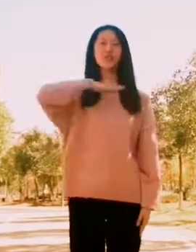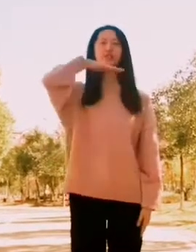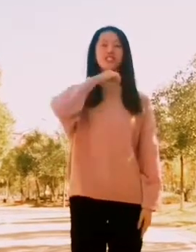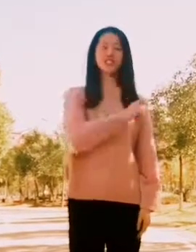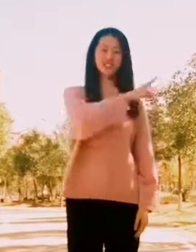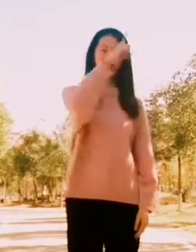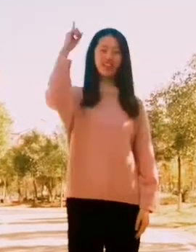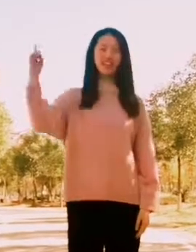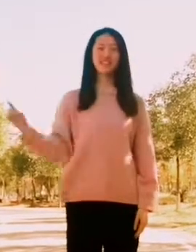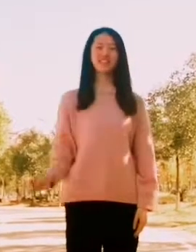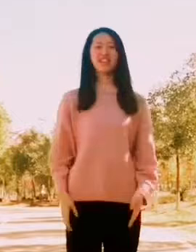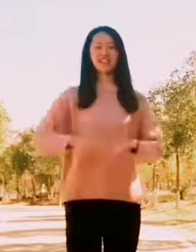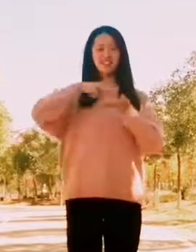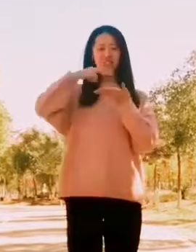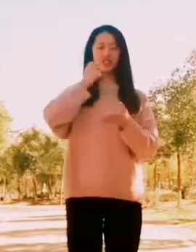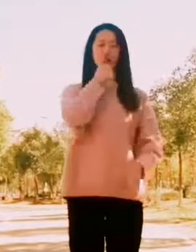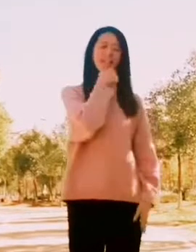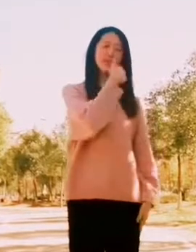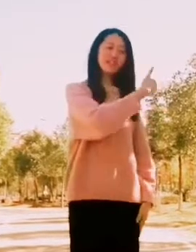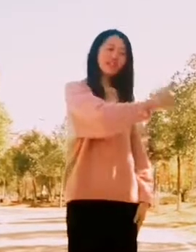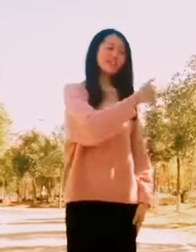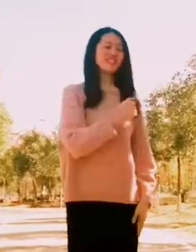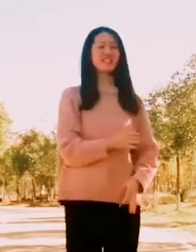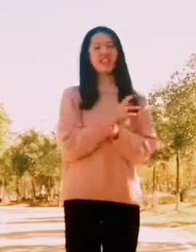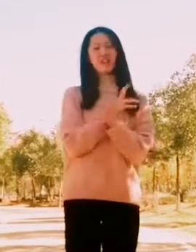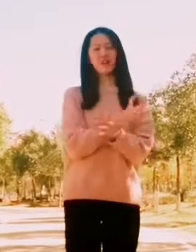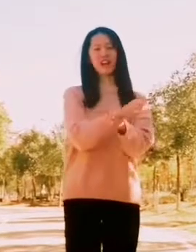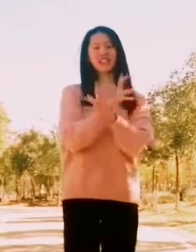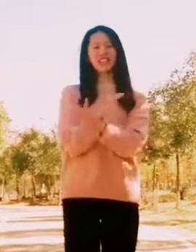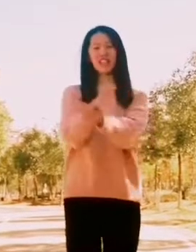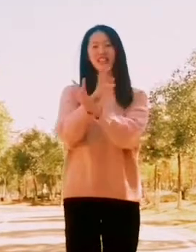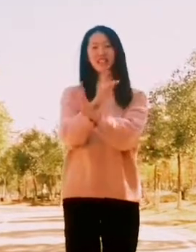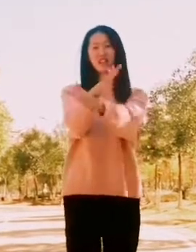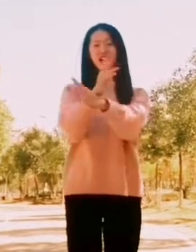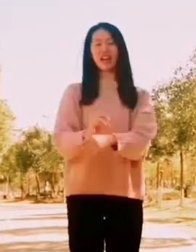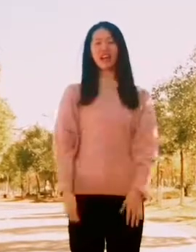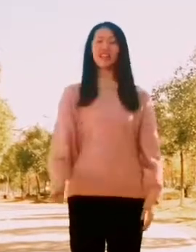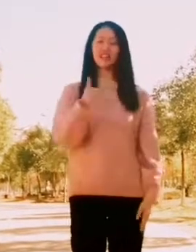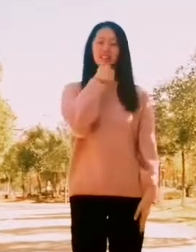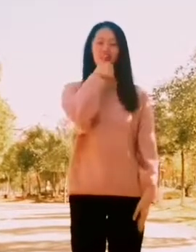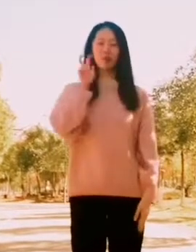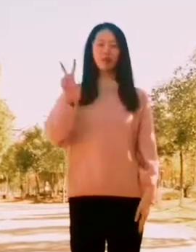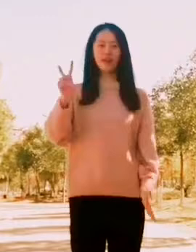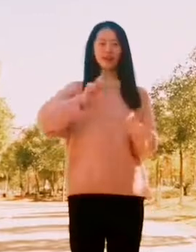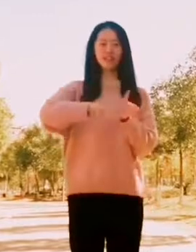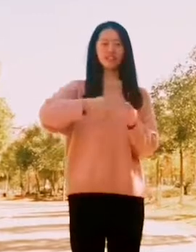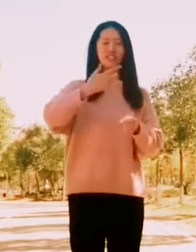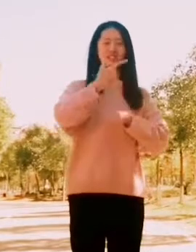充实一天，舌尖美味的时间，话家常里短，老爸关心时